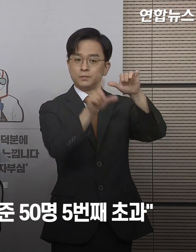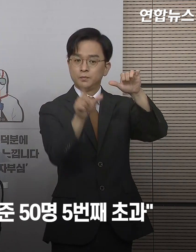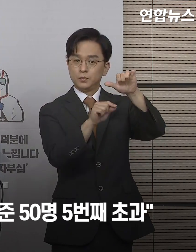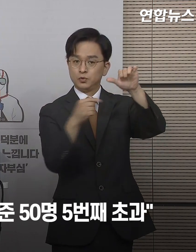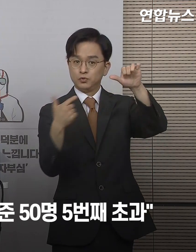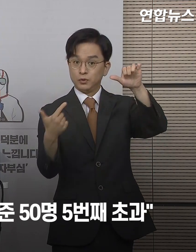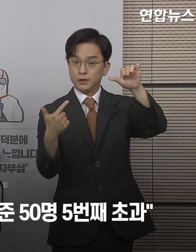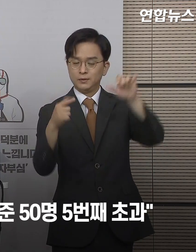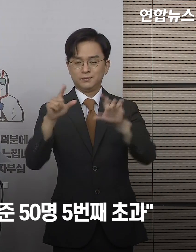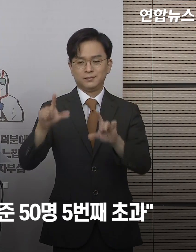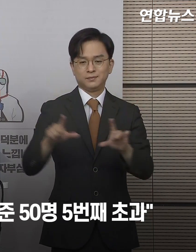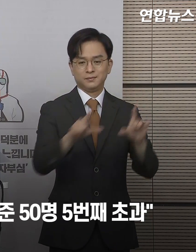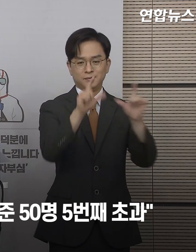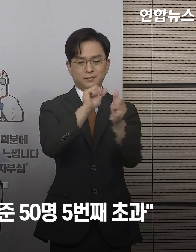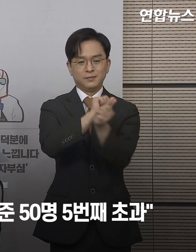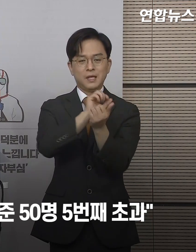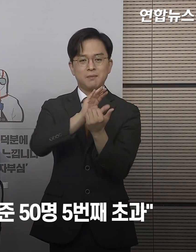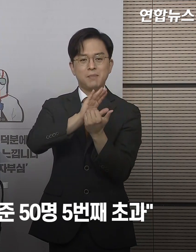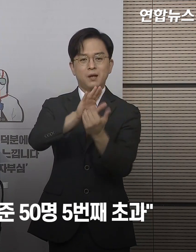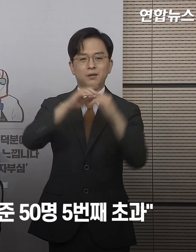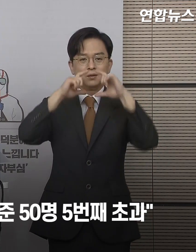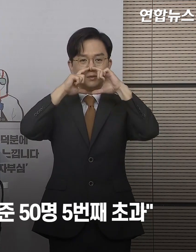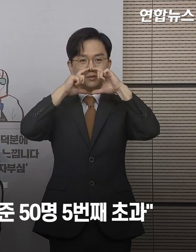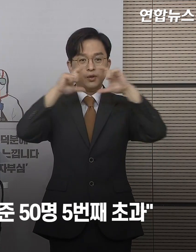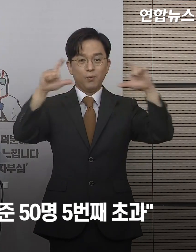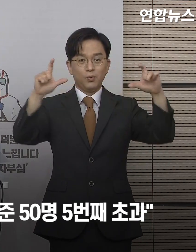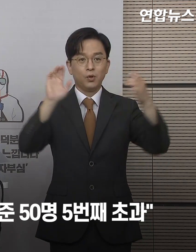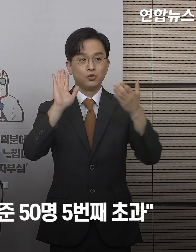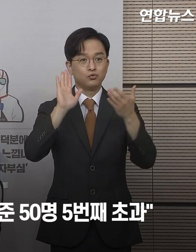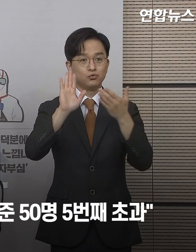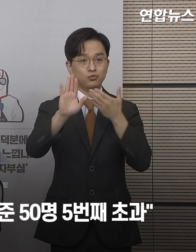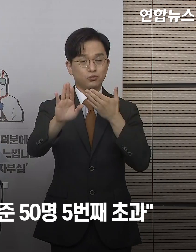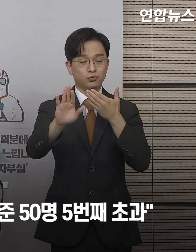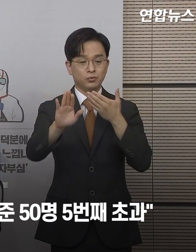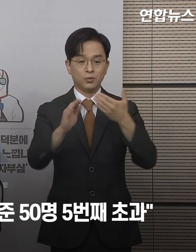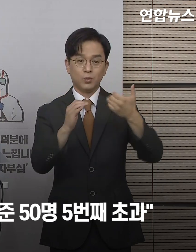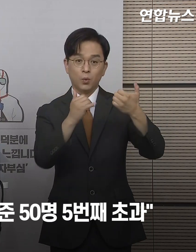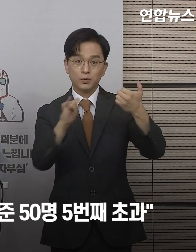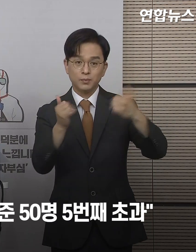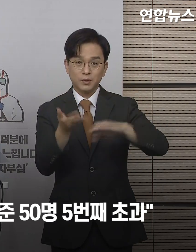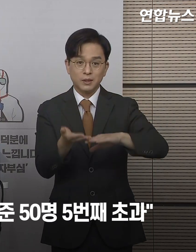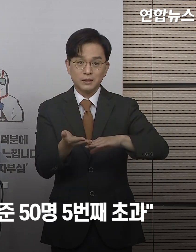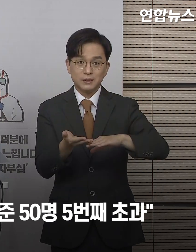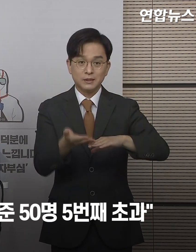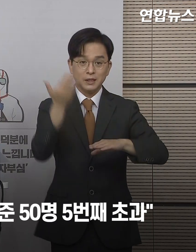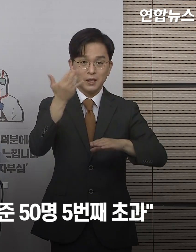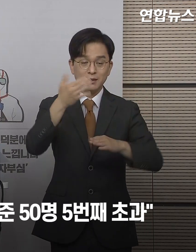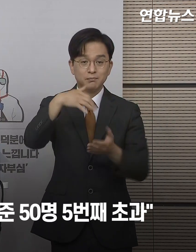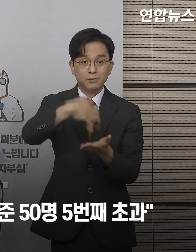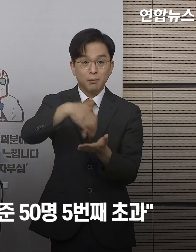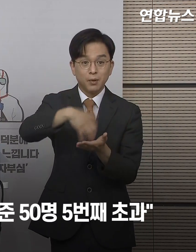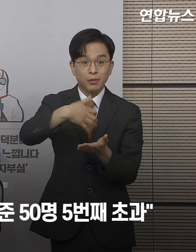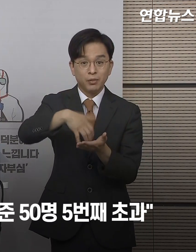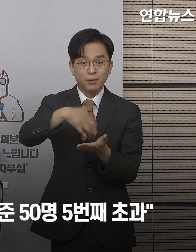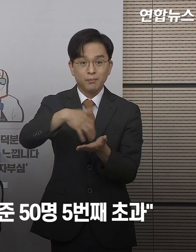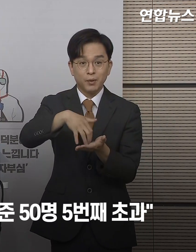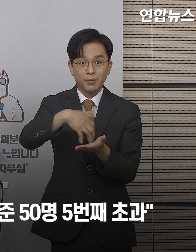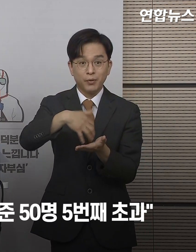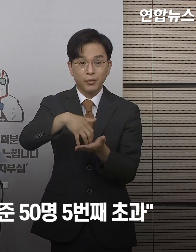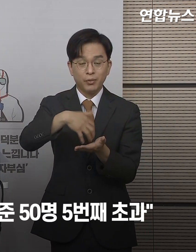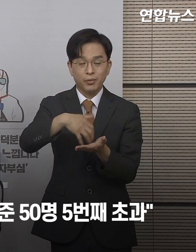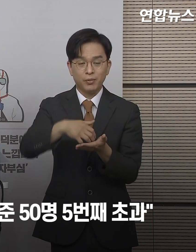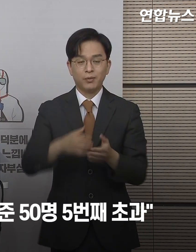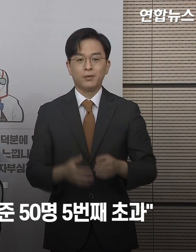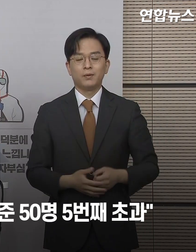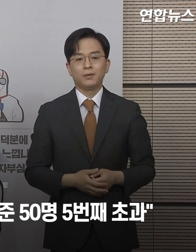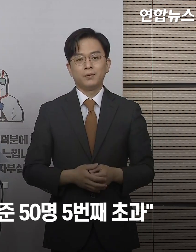거리두기 1단계 생활 속 거리두기로 전환한 이후에 지역사회에서 감염이 50명을 초과해서